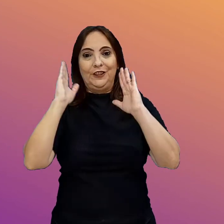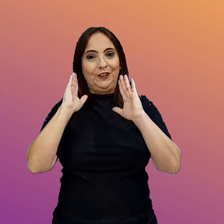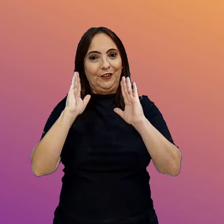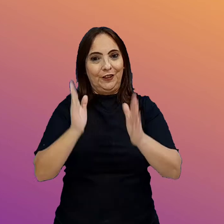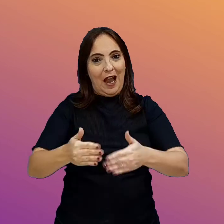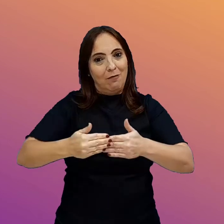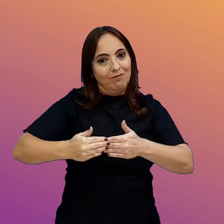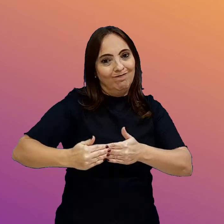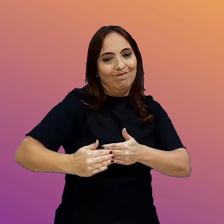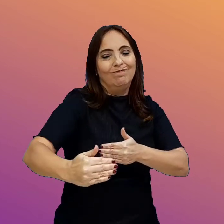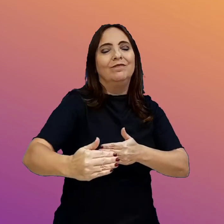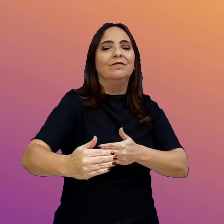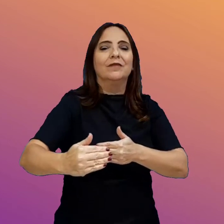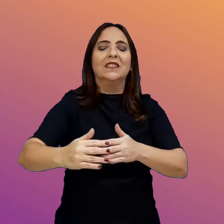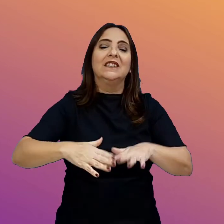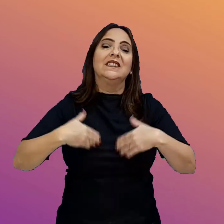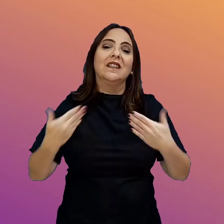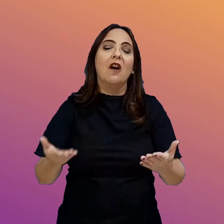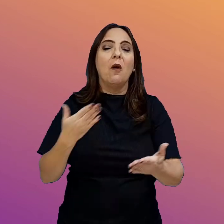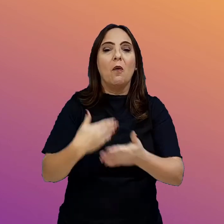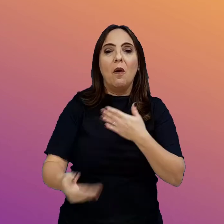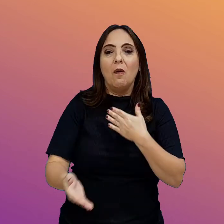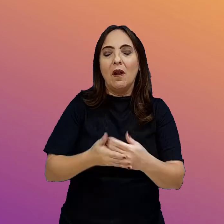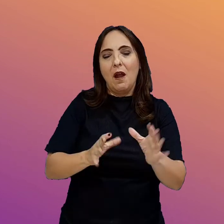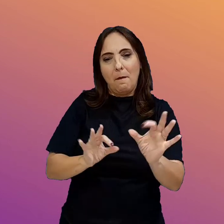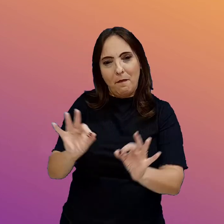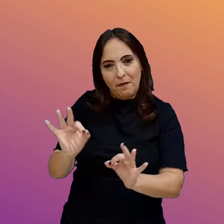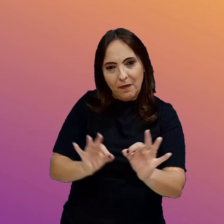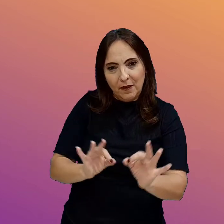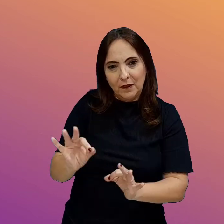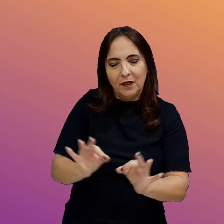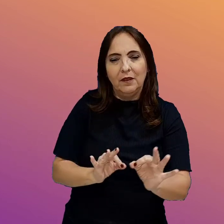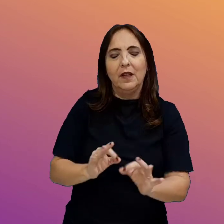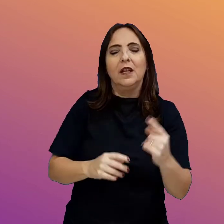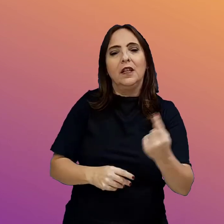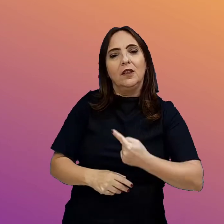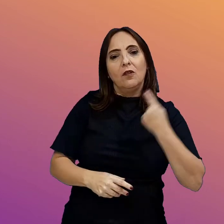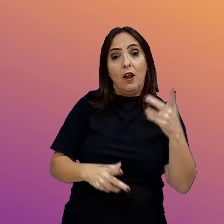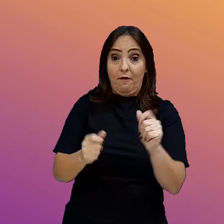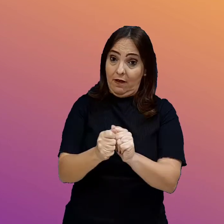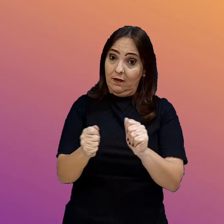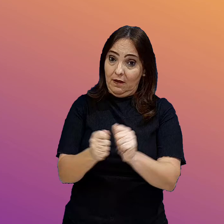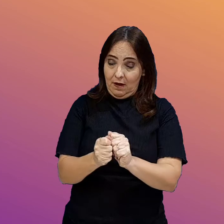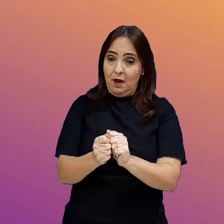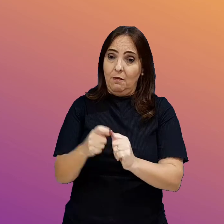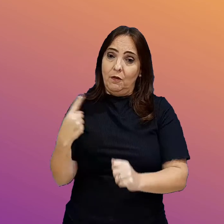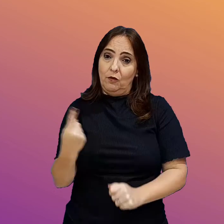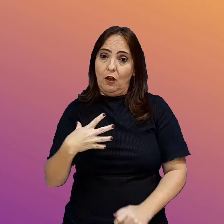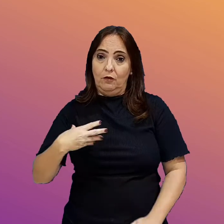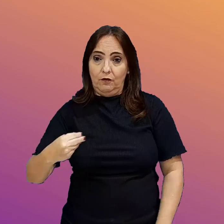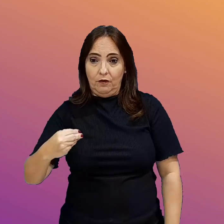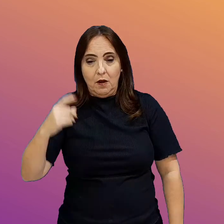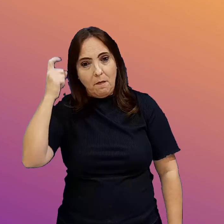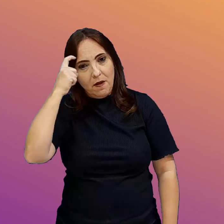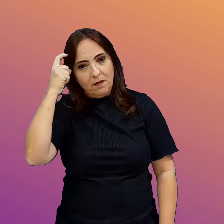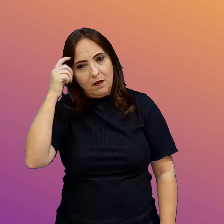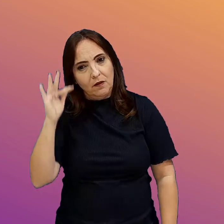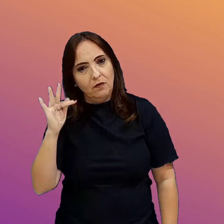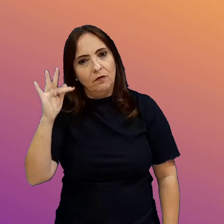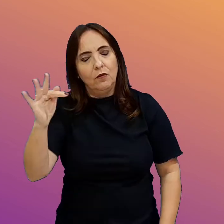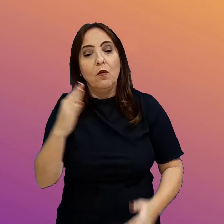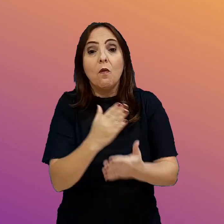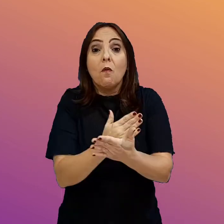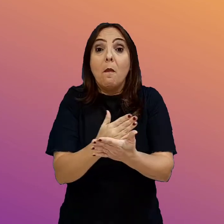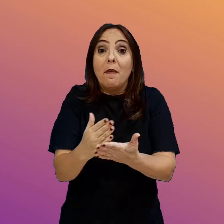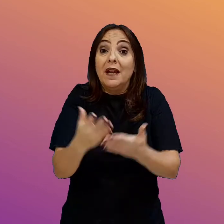Então, qualquer planejamento, né, que façamos com os nossos filhos para o futuro,